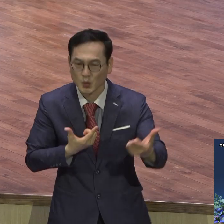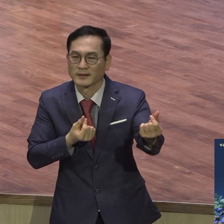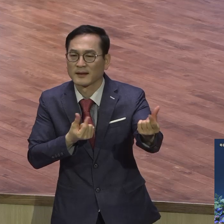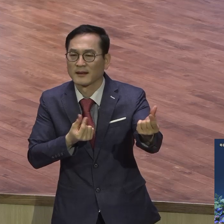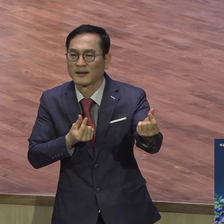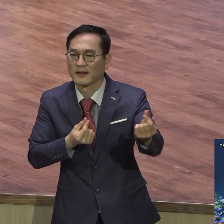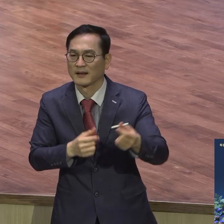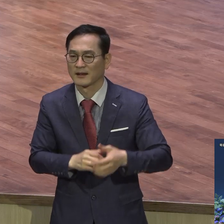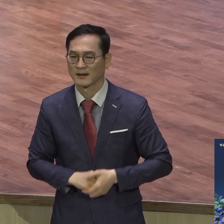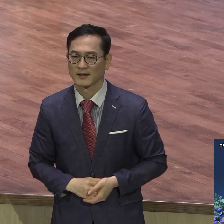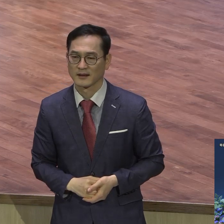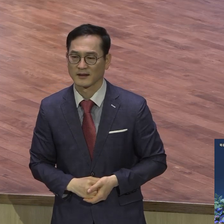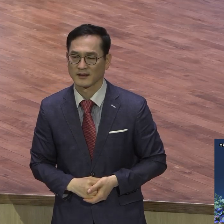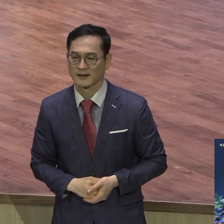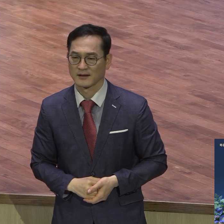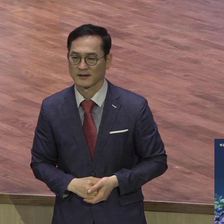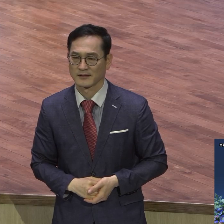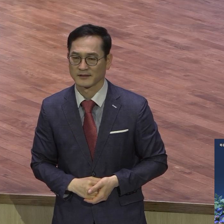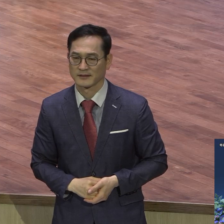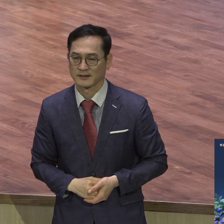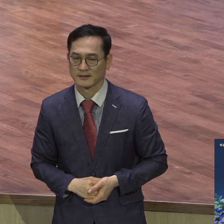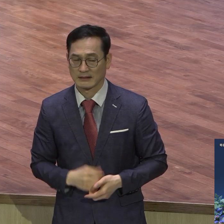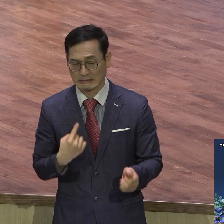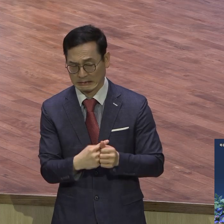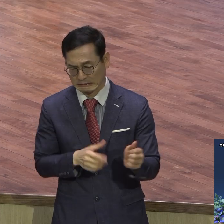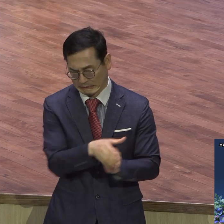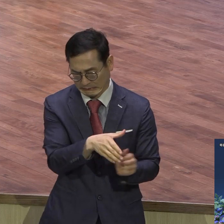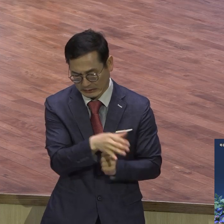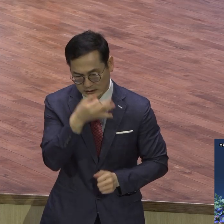서로 판멸의 도구가 비판이에요.